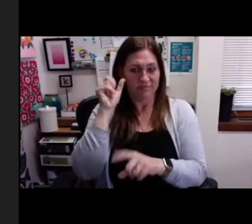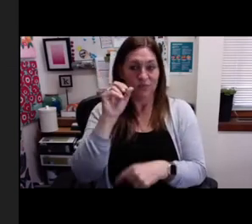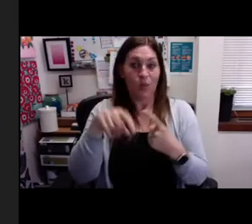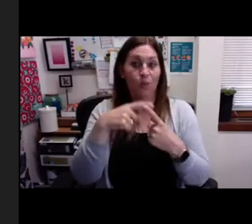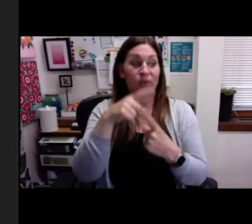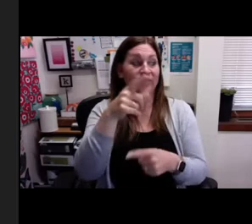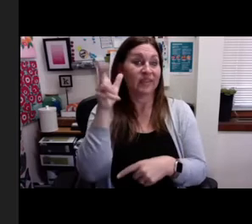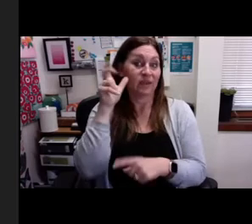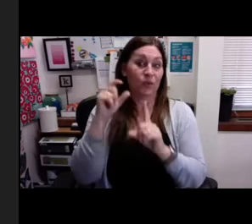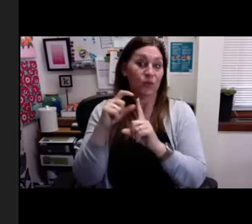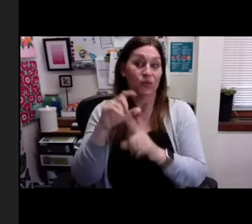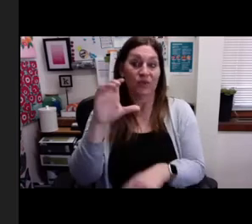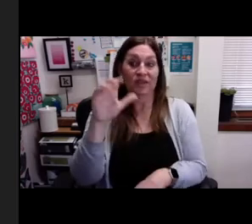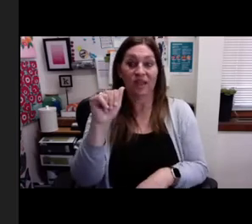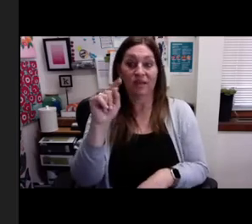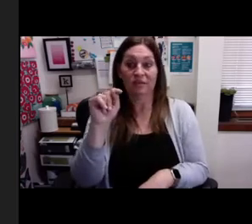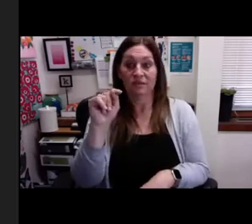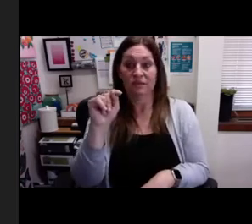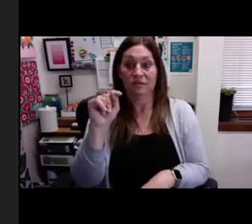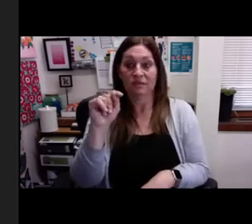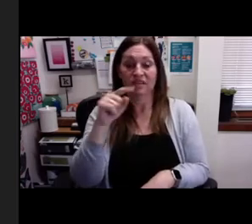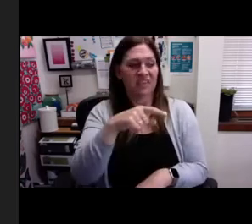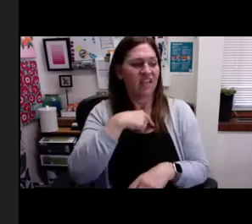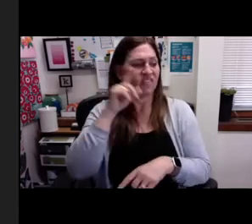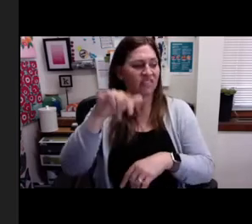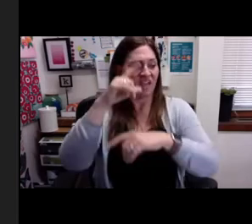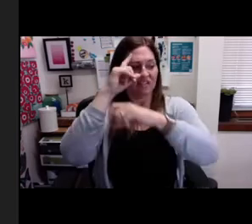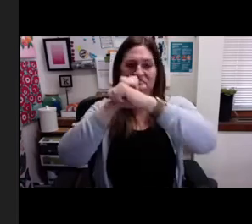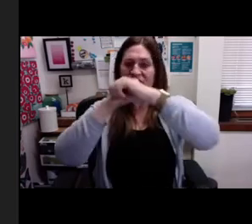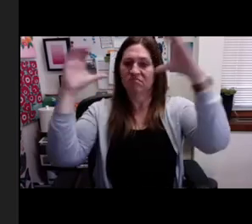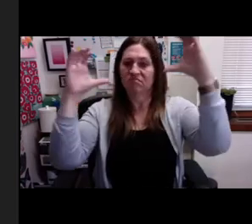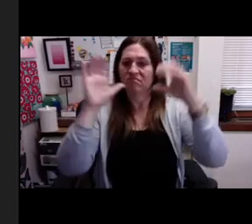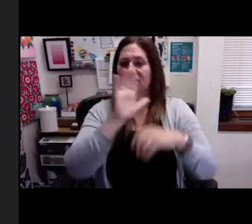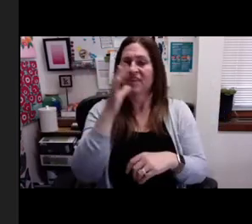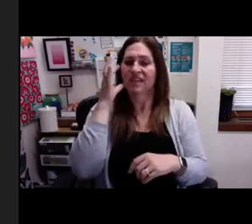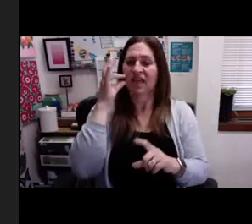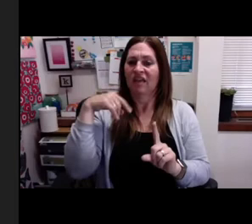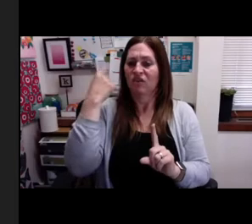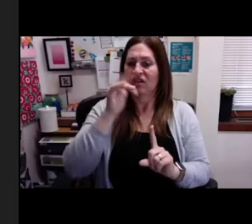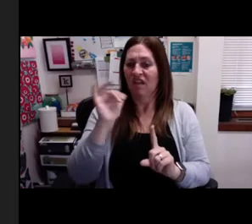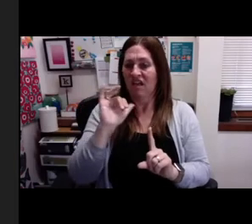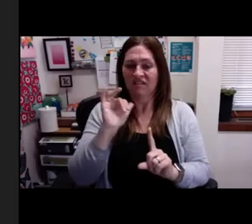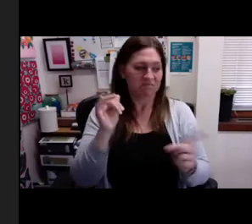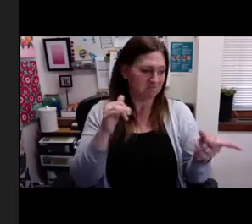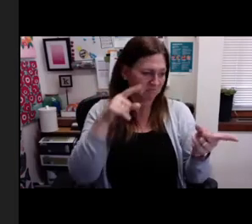supongamos que tenemos un niño que está escuchando. Entonces, cuando escuchamos la palabra cat,